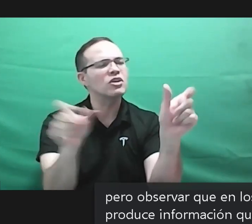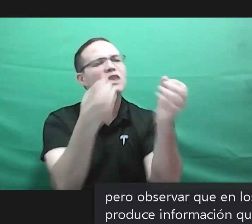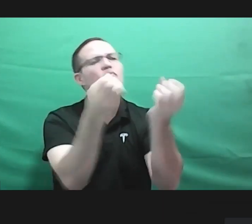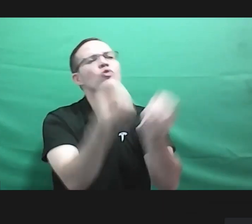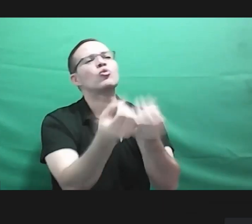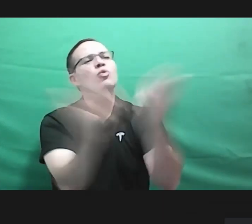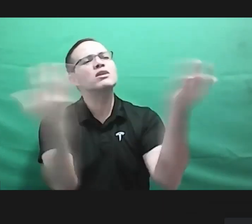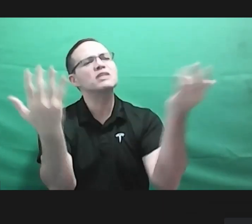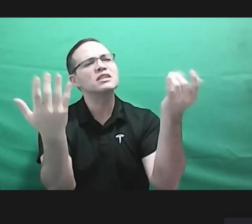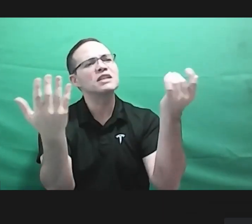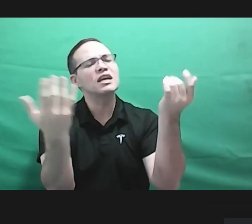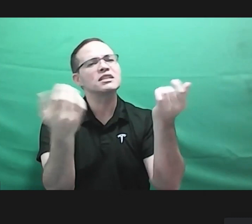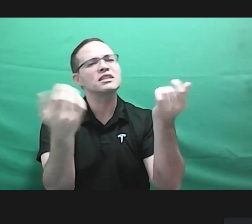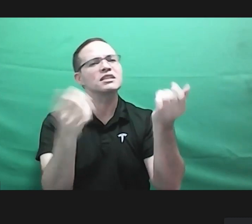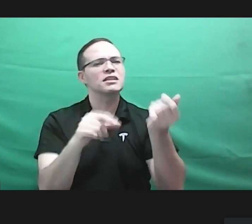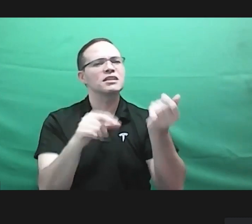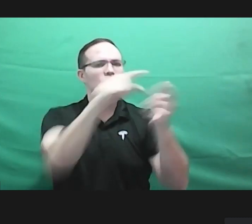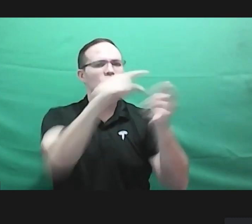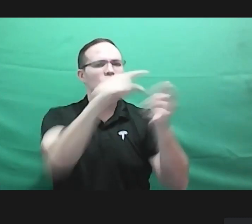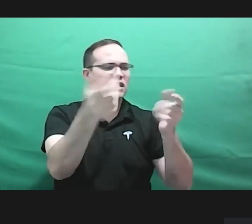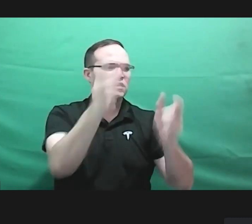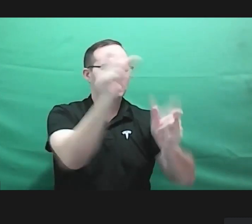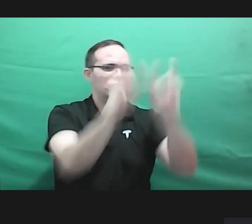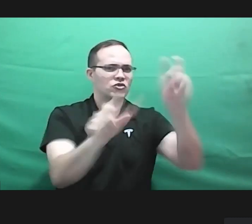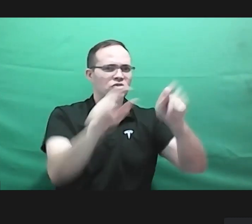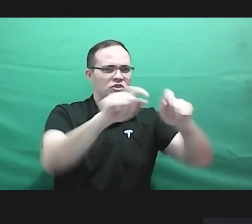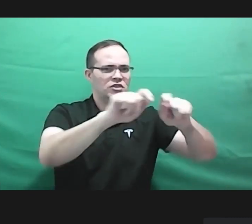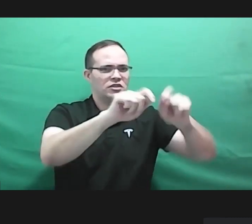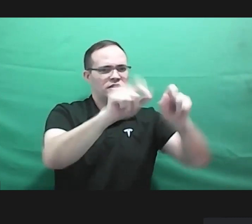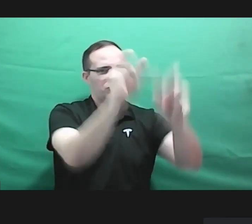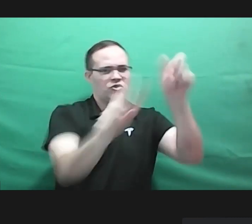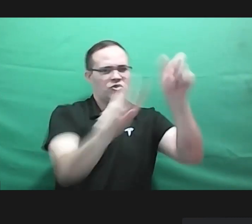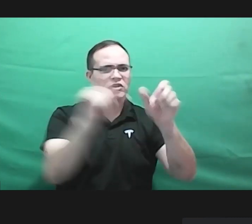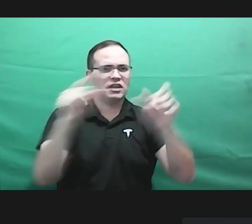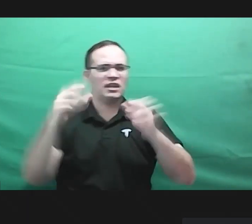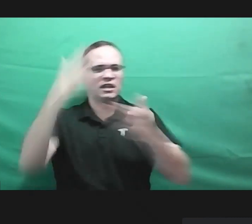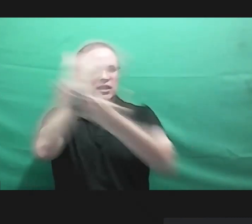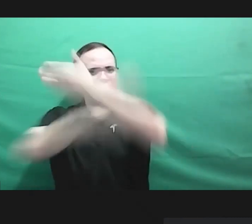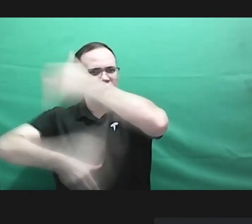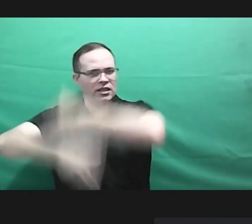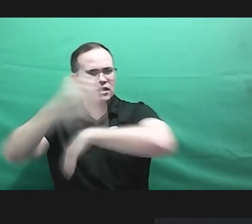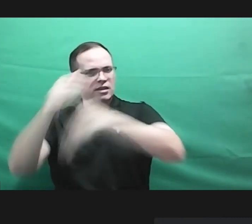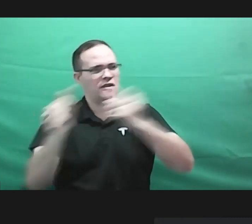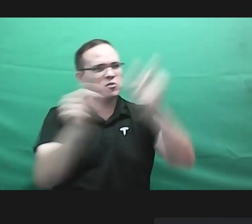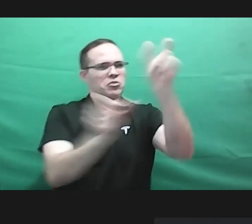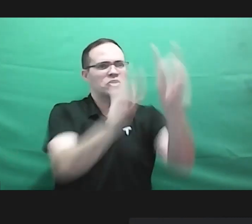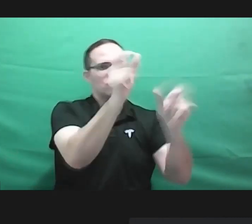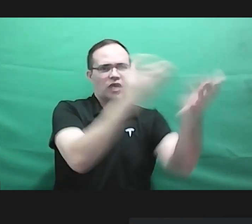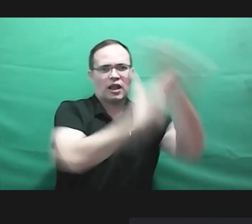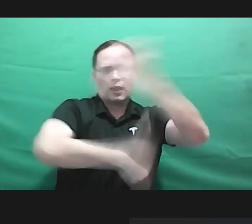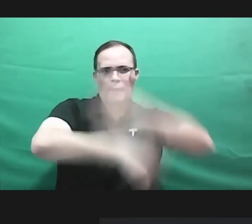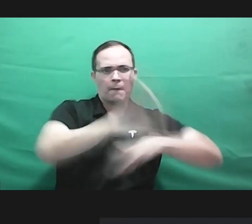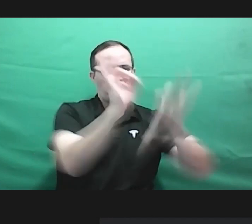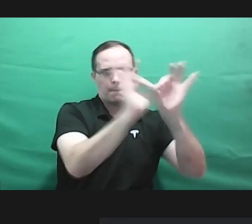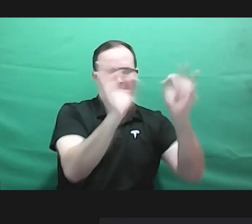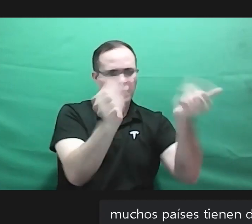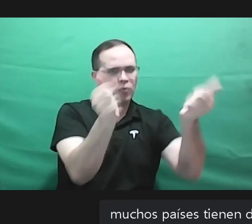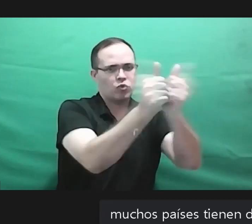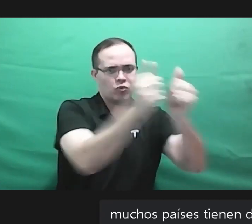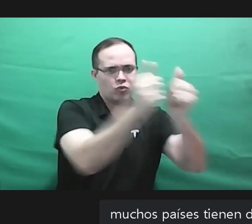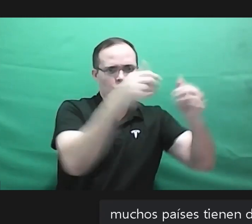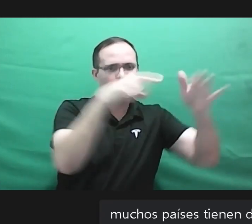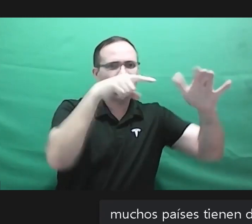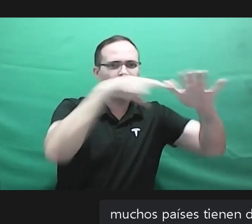escuela común y cuántas en escuela especial, que es un dato central para ir monitoreando el cumplimiento del artículo 24